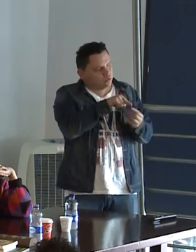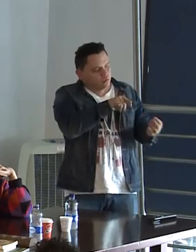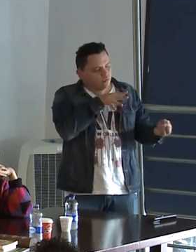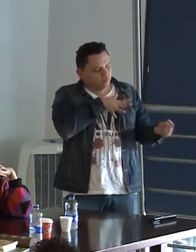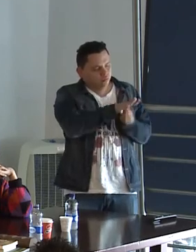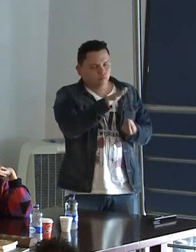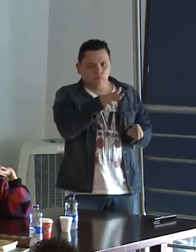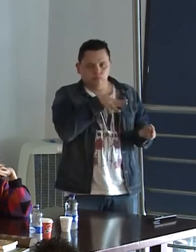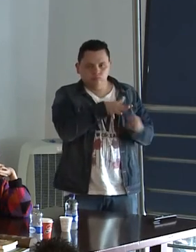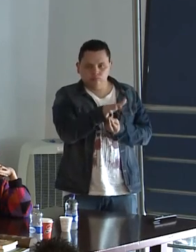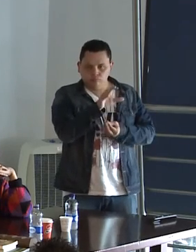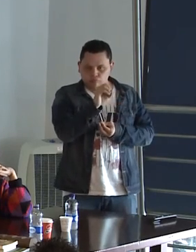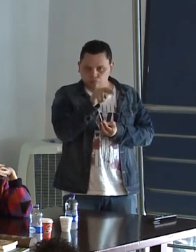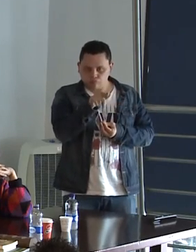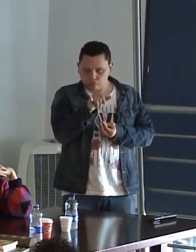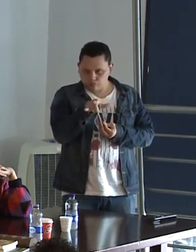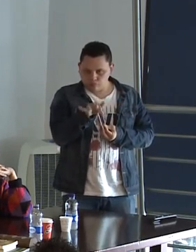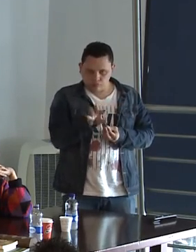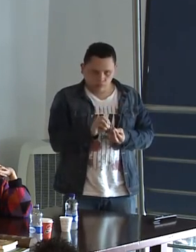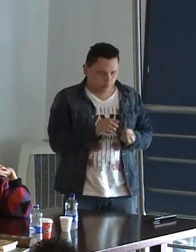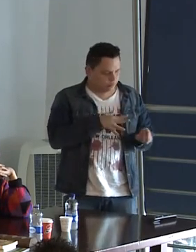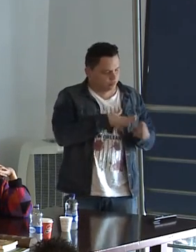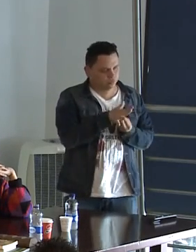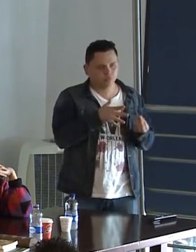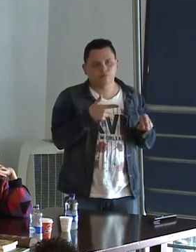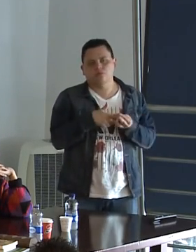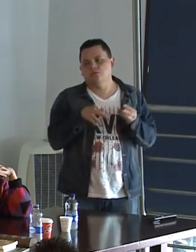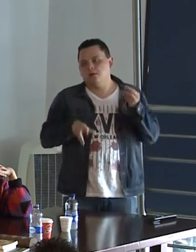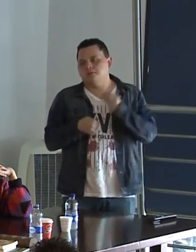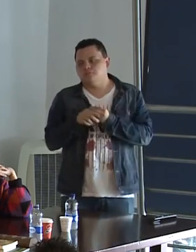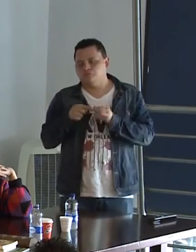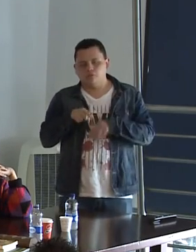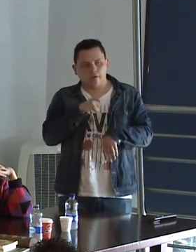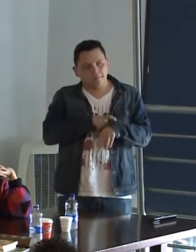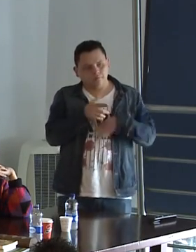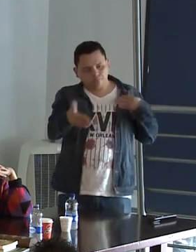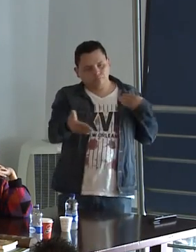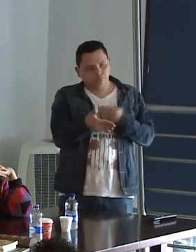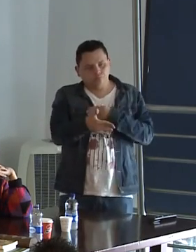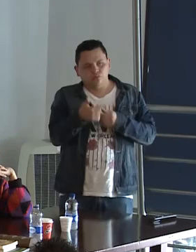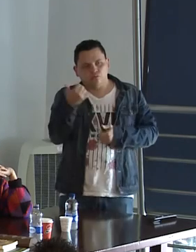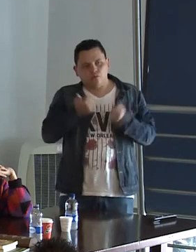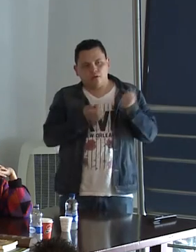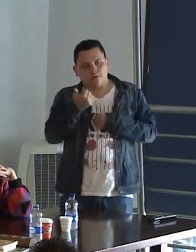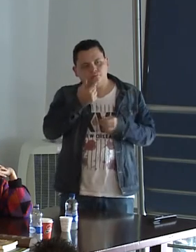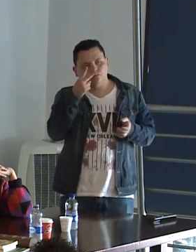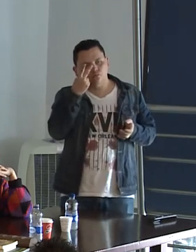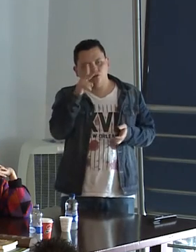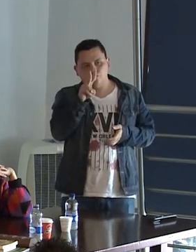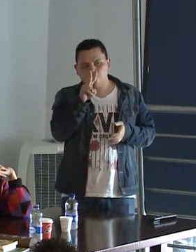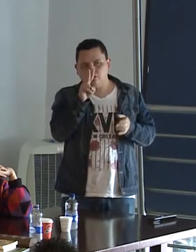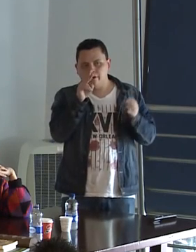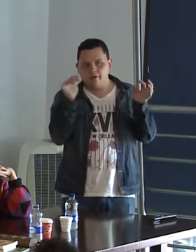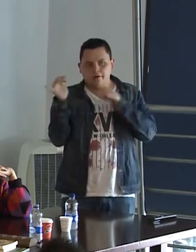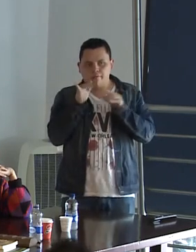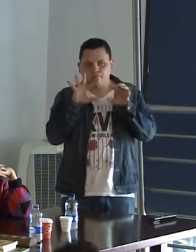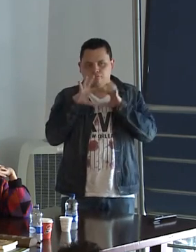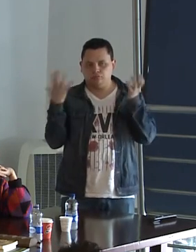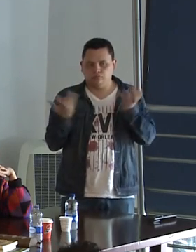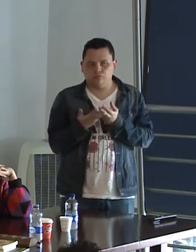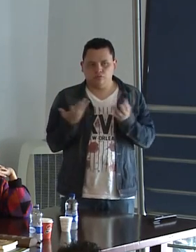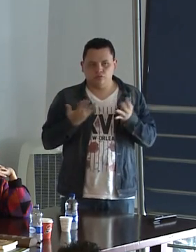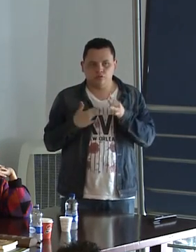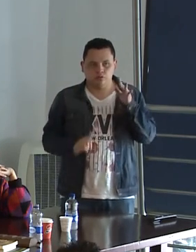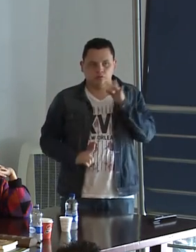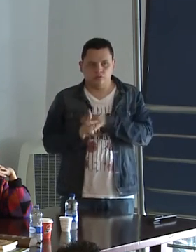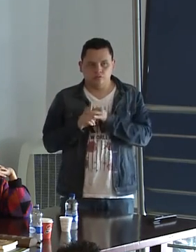eso viene de la larga duración, quizá la más corta que deberíamos tener en cuenta es de la Segunda Guerra Mundial para acá, desde donde